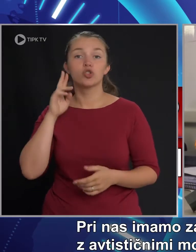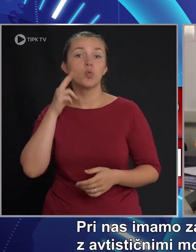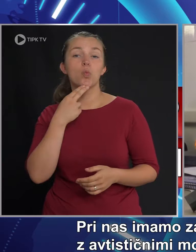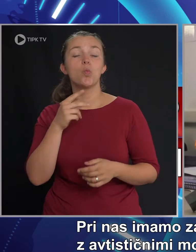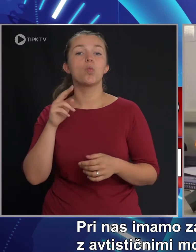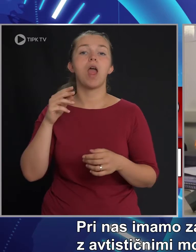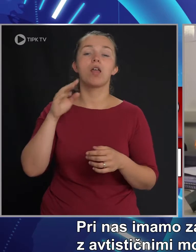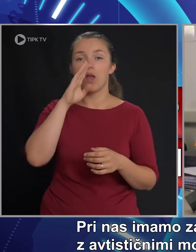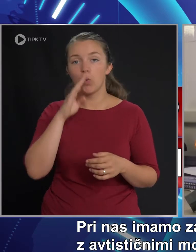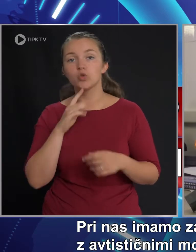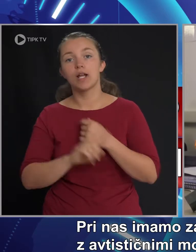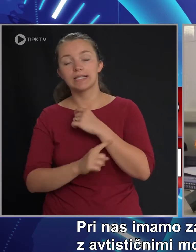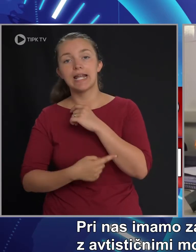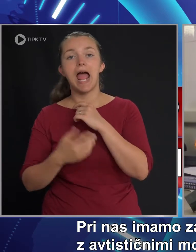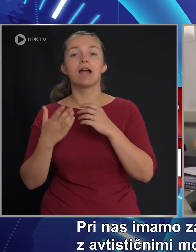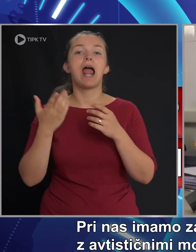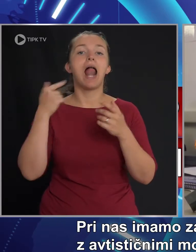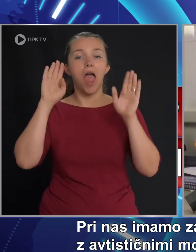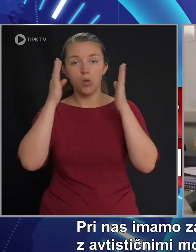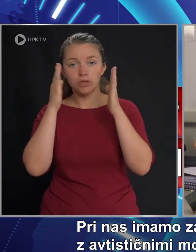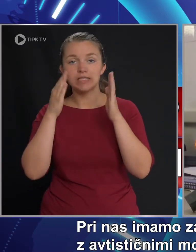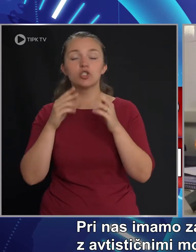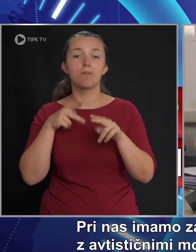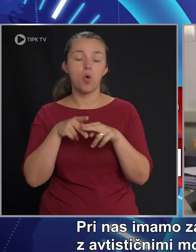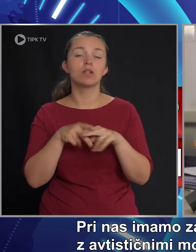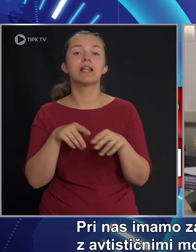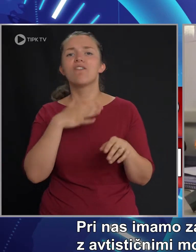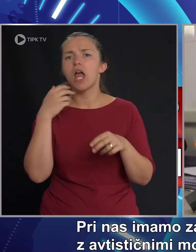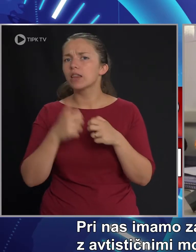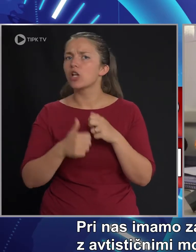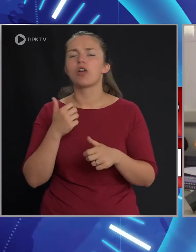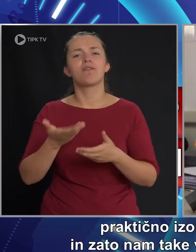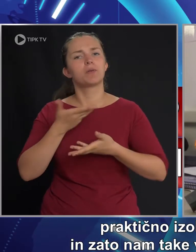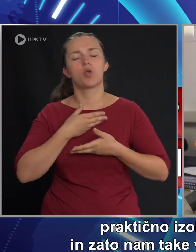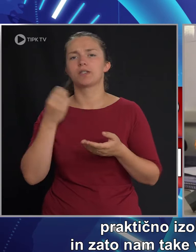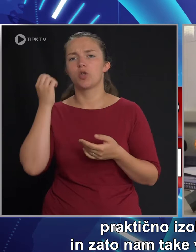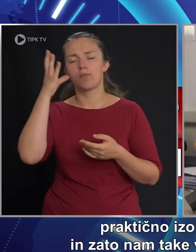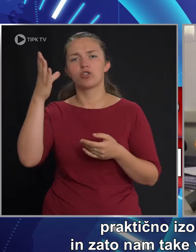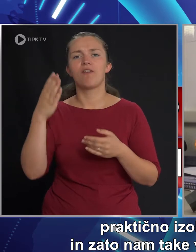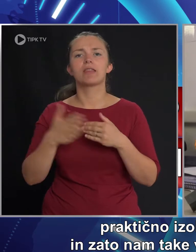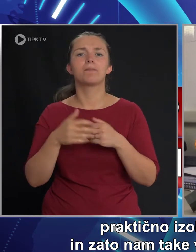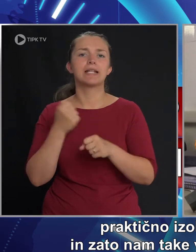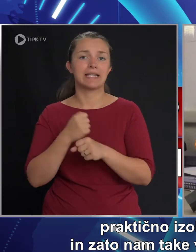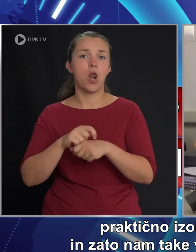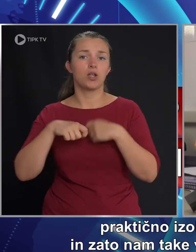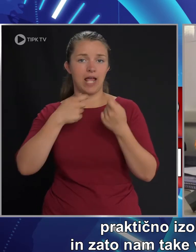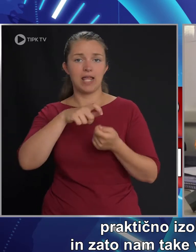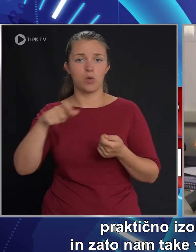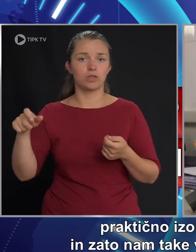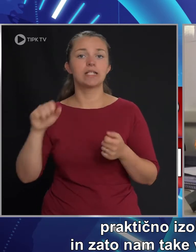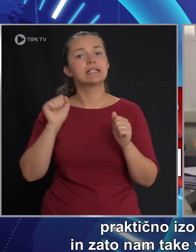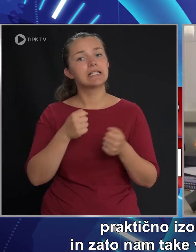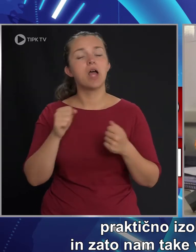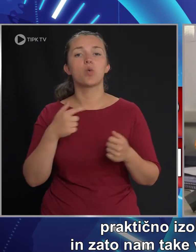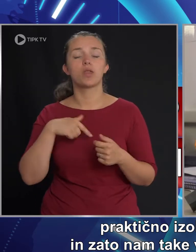za naše gluhe, naglušne dijake z avtističnimi motnjami velike težave pridobiti praktično izobraževanje pri